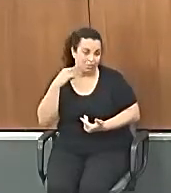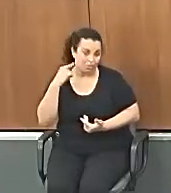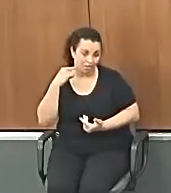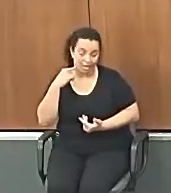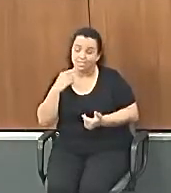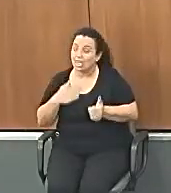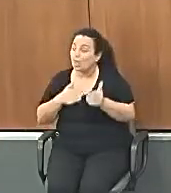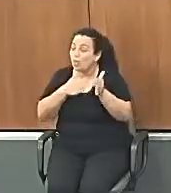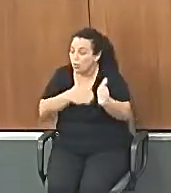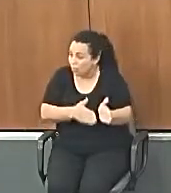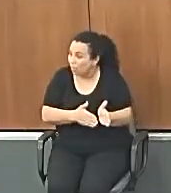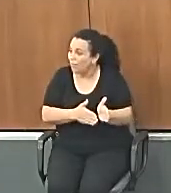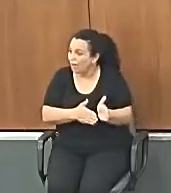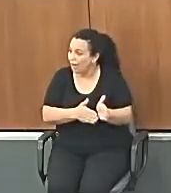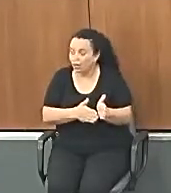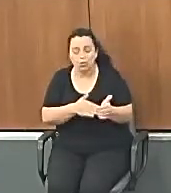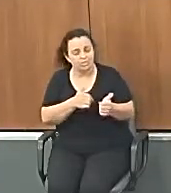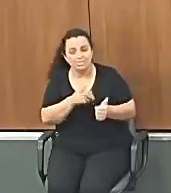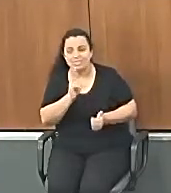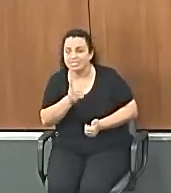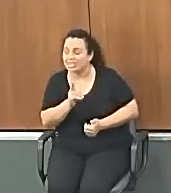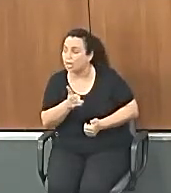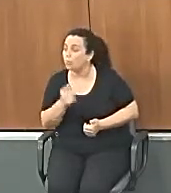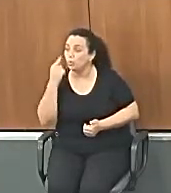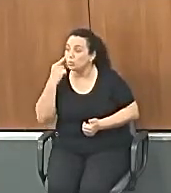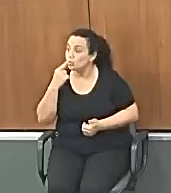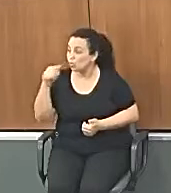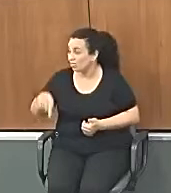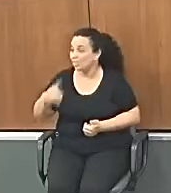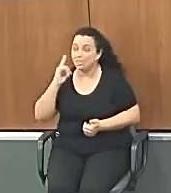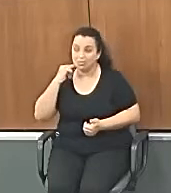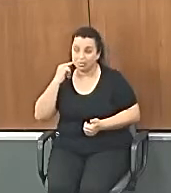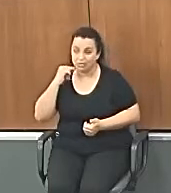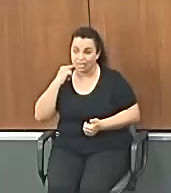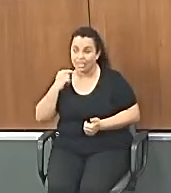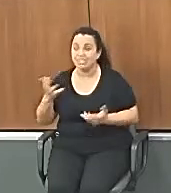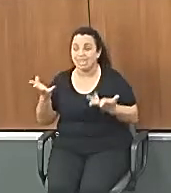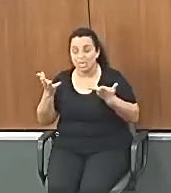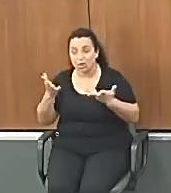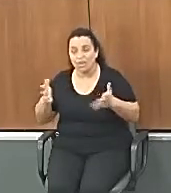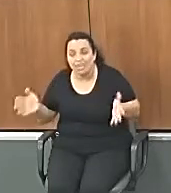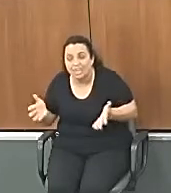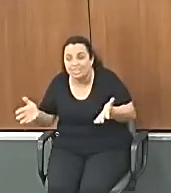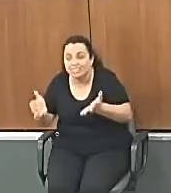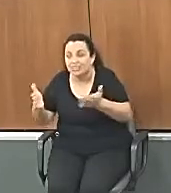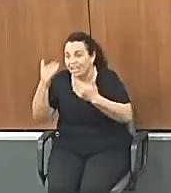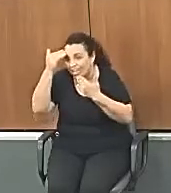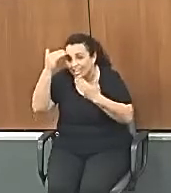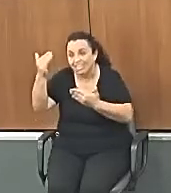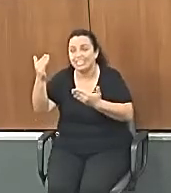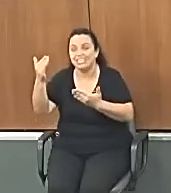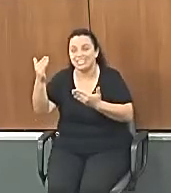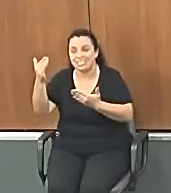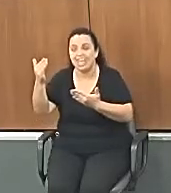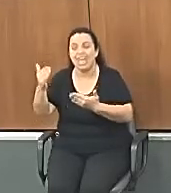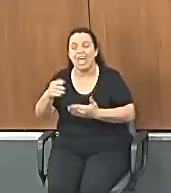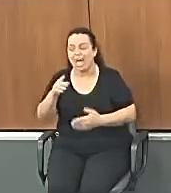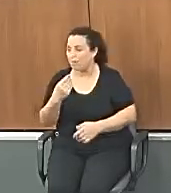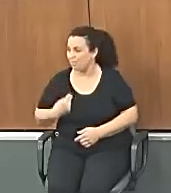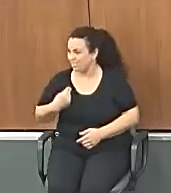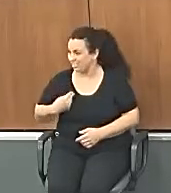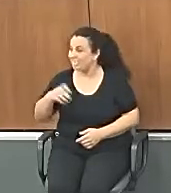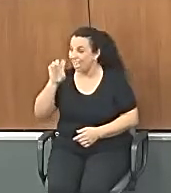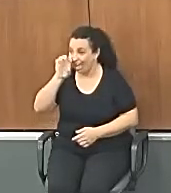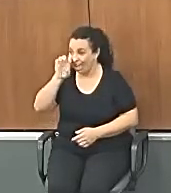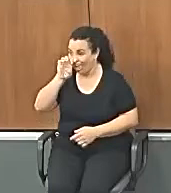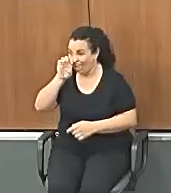deputados em leme a questão do sul de minas gerais e aqui eu quero ressaltar e agradecer a presença da nossa querida é digna que